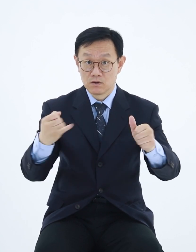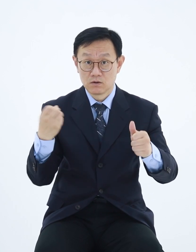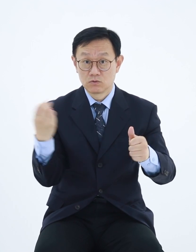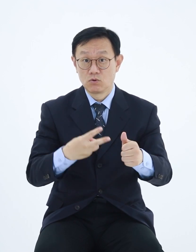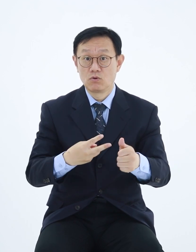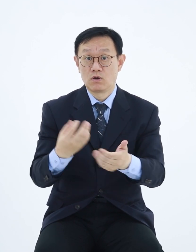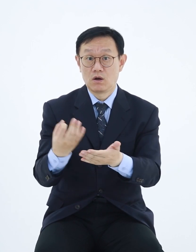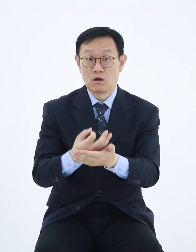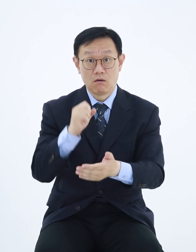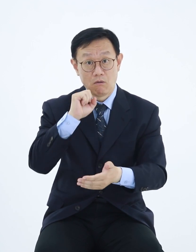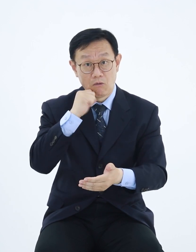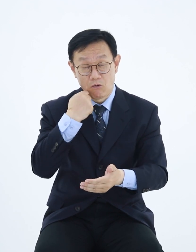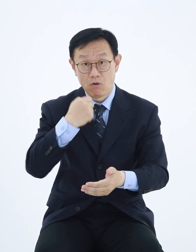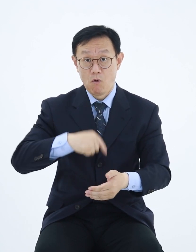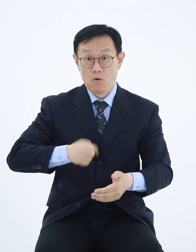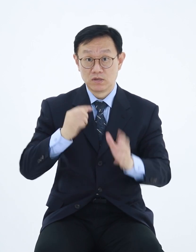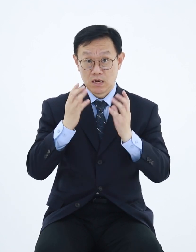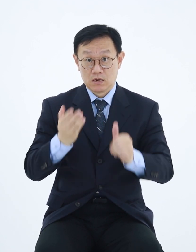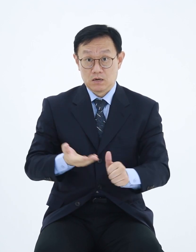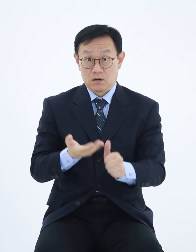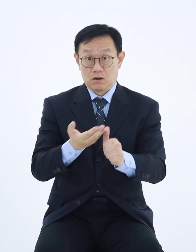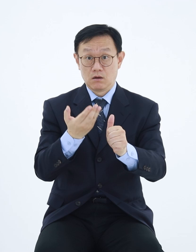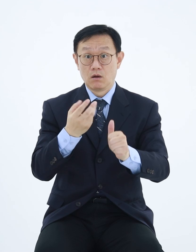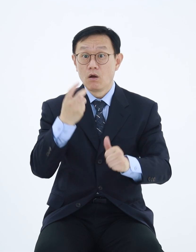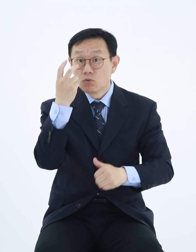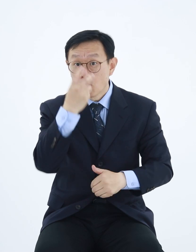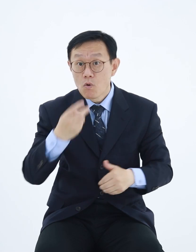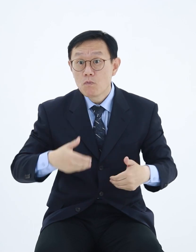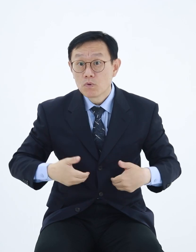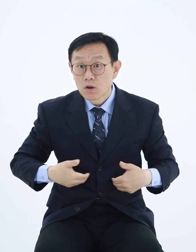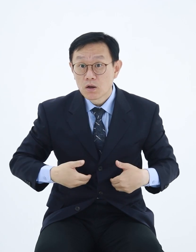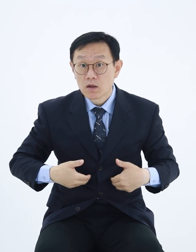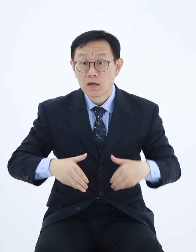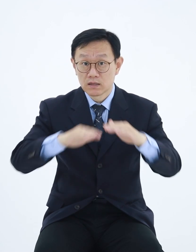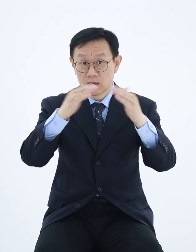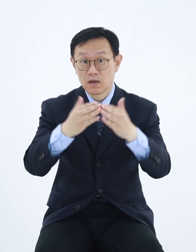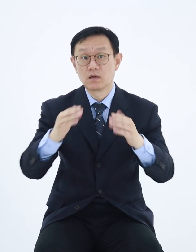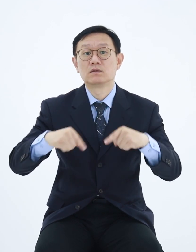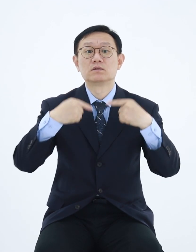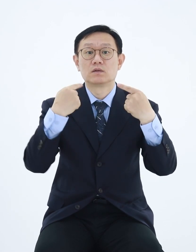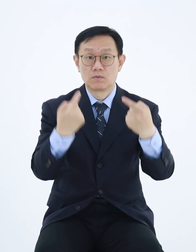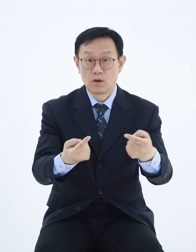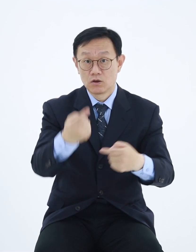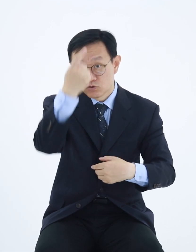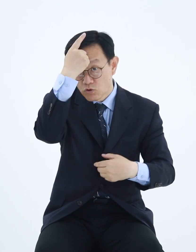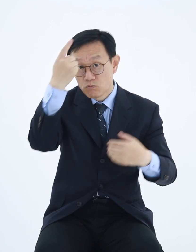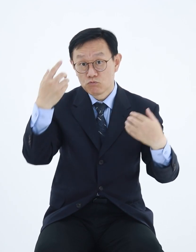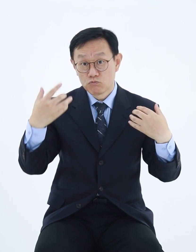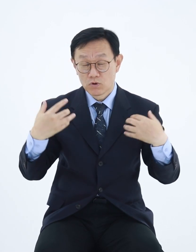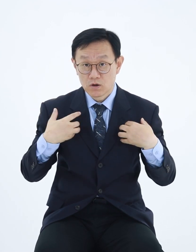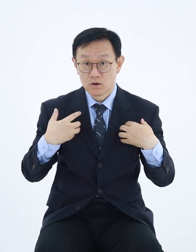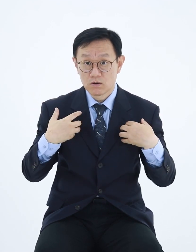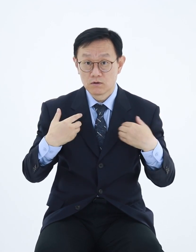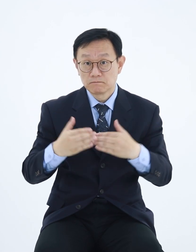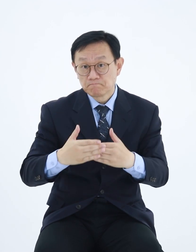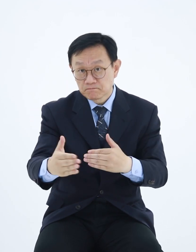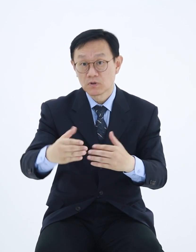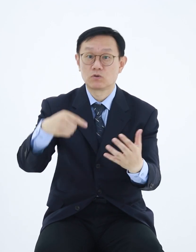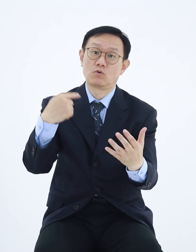저소득층, 한부모 가정 등 돌봄이 필요한 대상이면 누구나 참여할 수 있도록 정부에서 시행하는